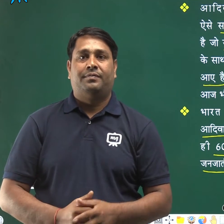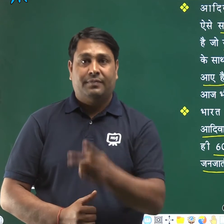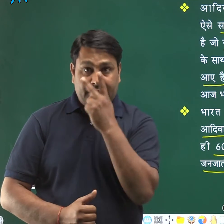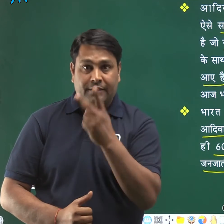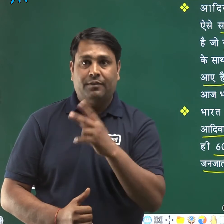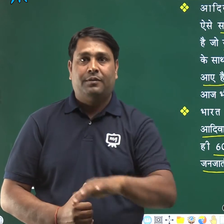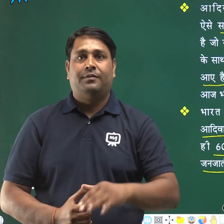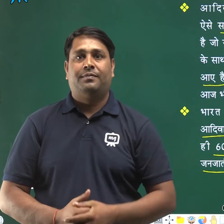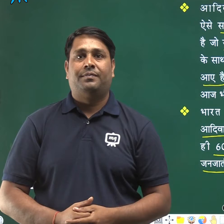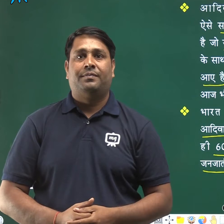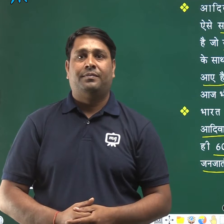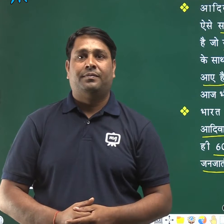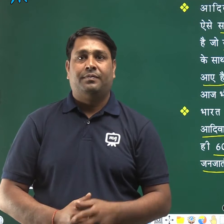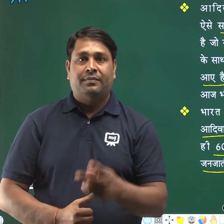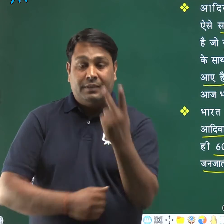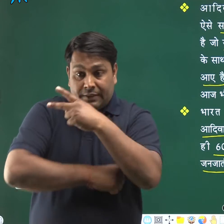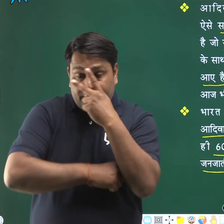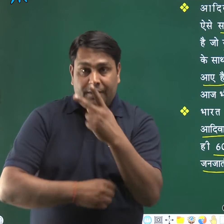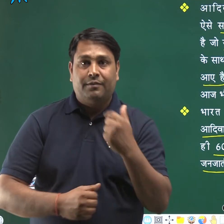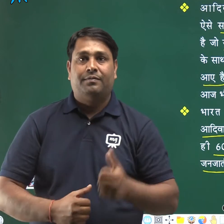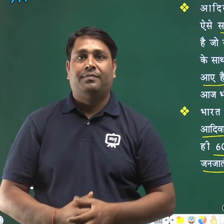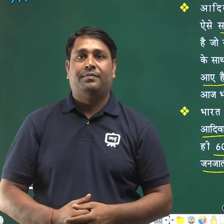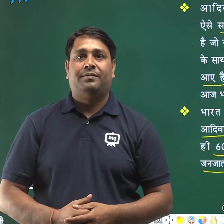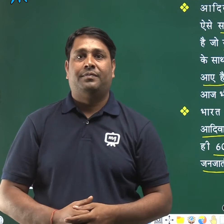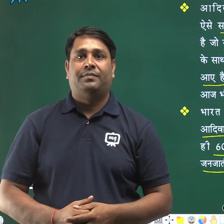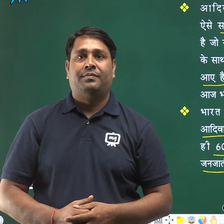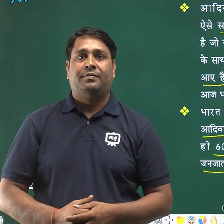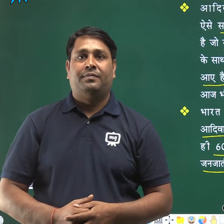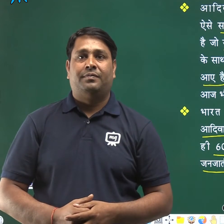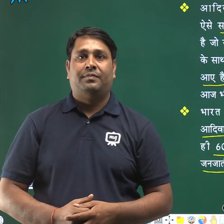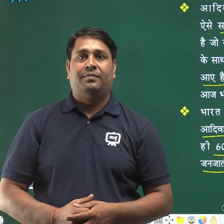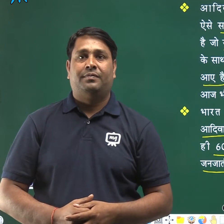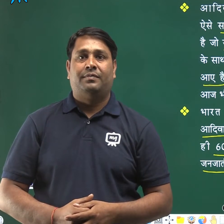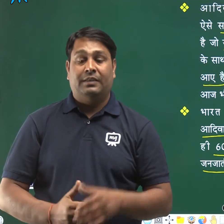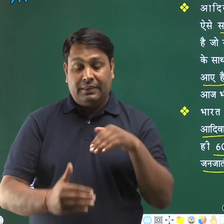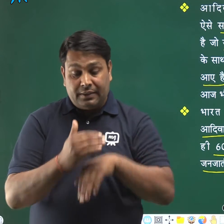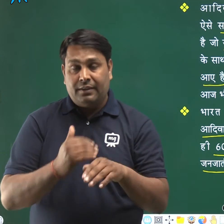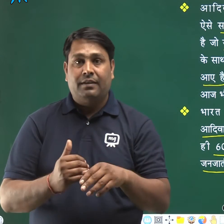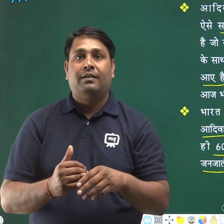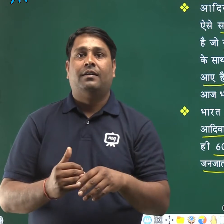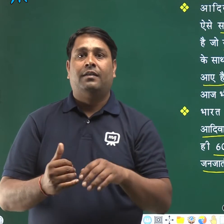देखो बच्चों, इस चित्र को देखो। इसमें आदिवासी